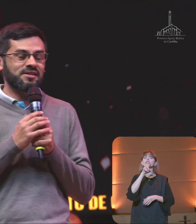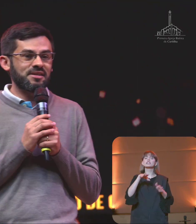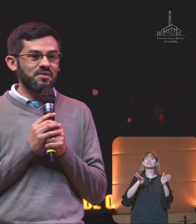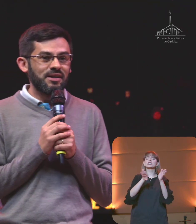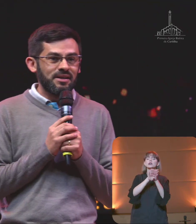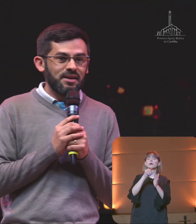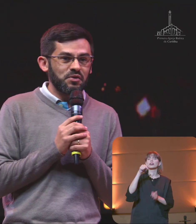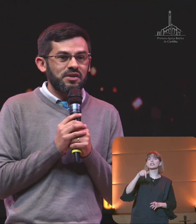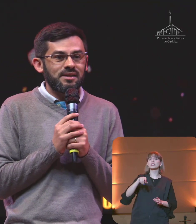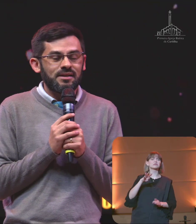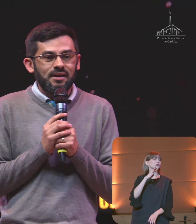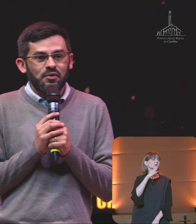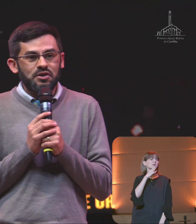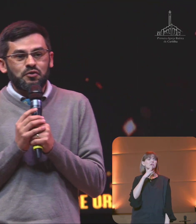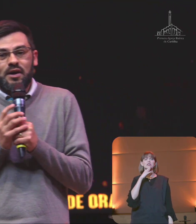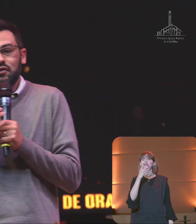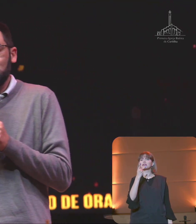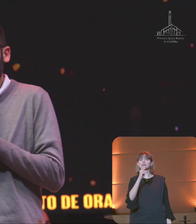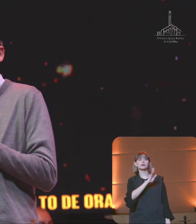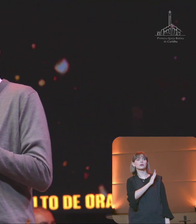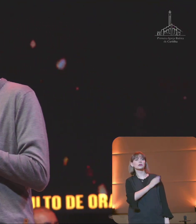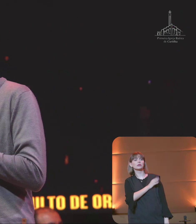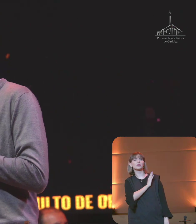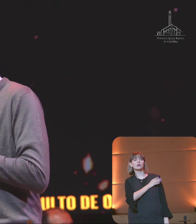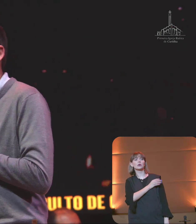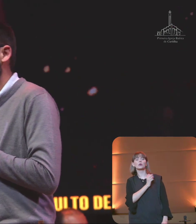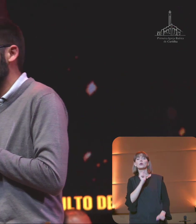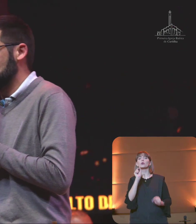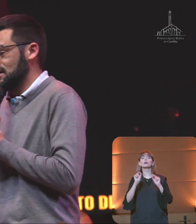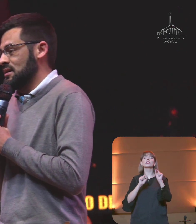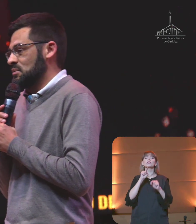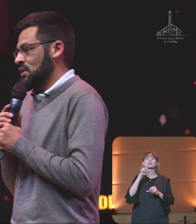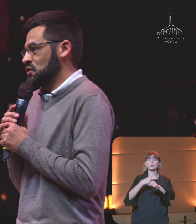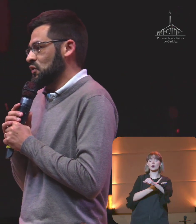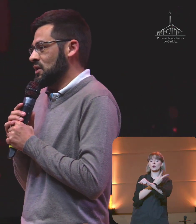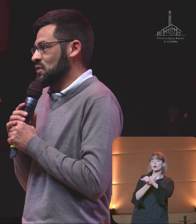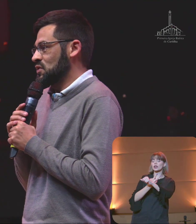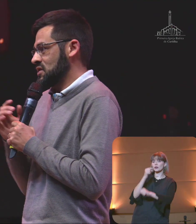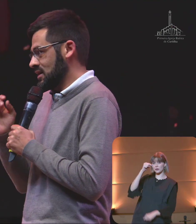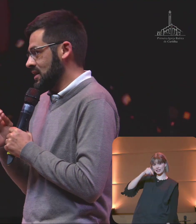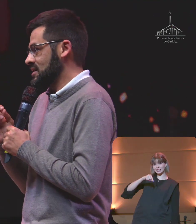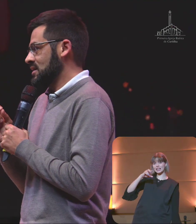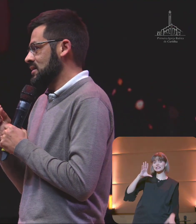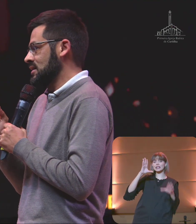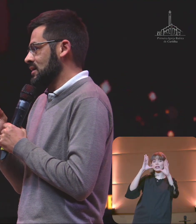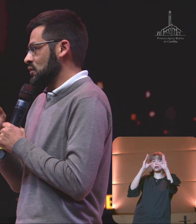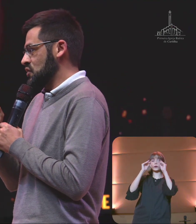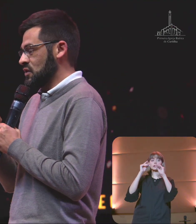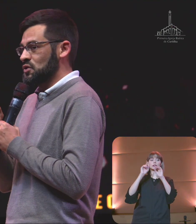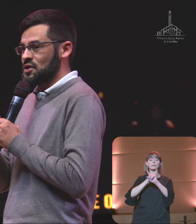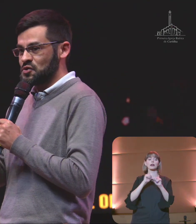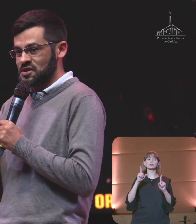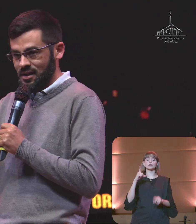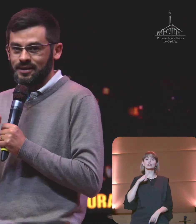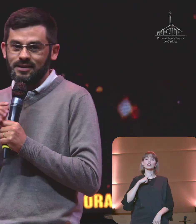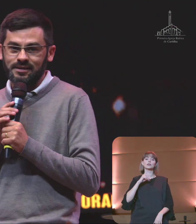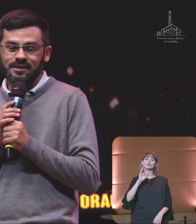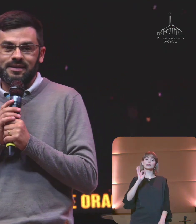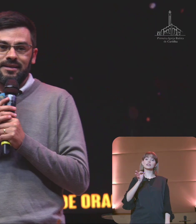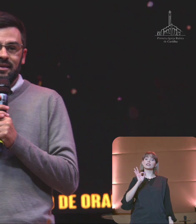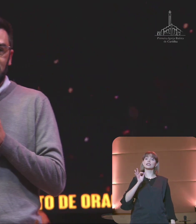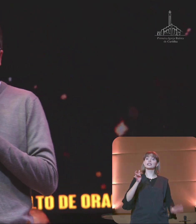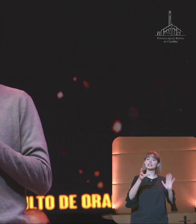seu coração, eu não sei o que de fato você veio buscar nessa noite. Mas o que eu tenho certeza é que o Senhor Jesus está